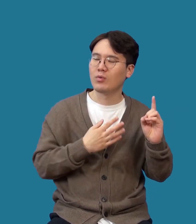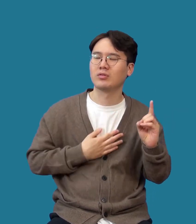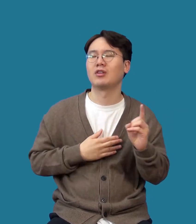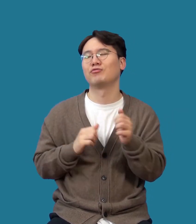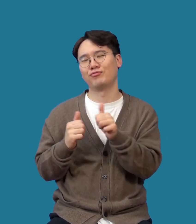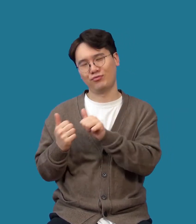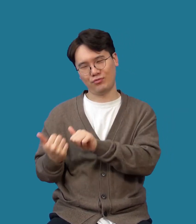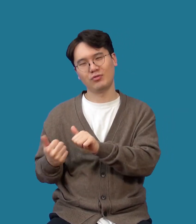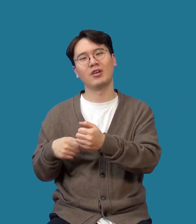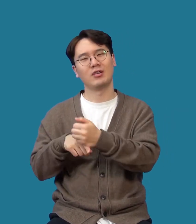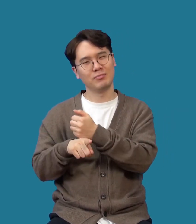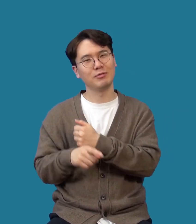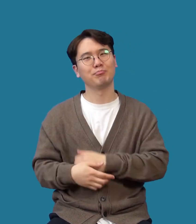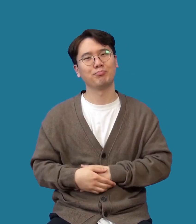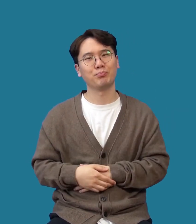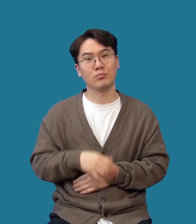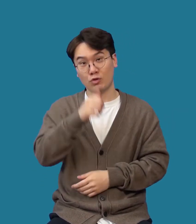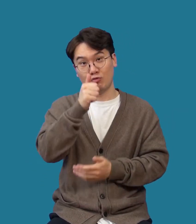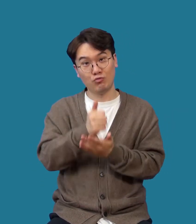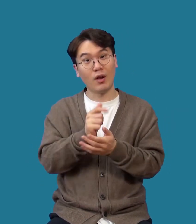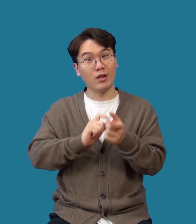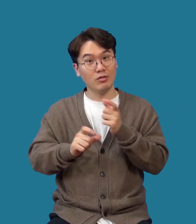살아납니다. 활성화됩니다.